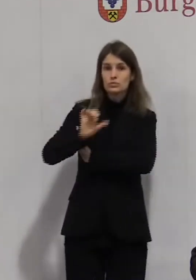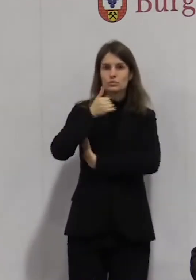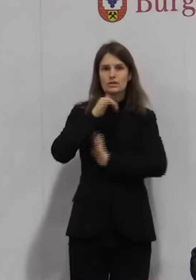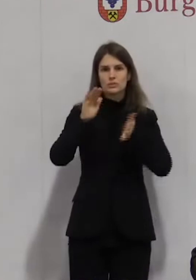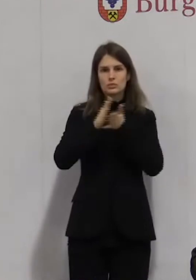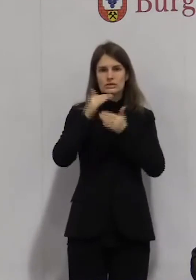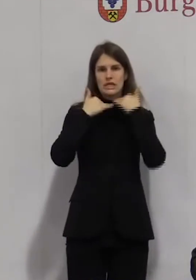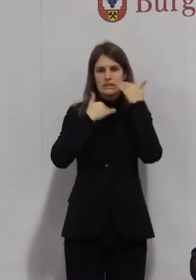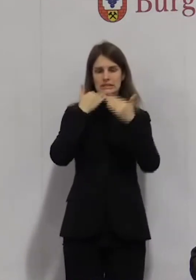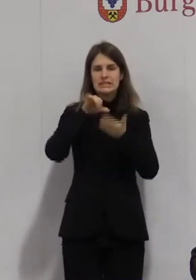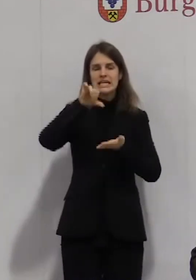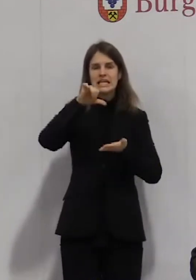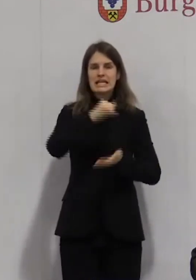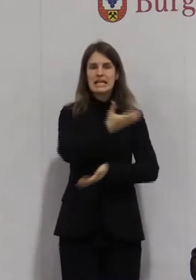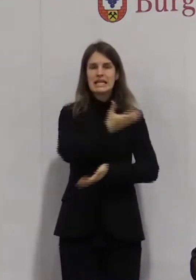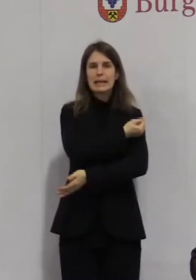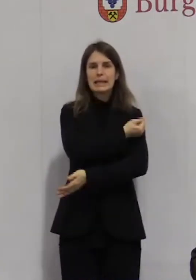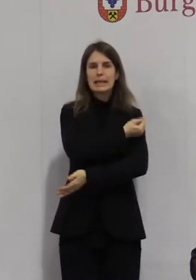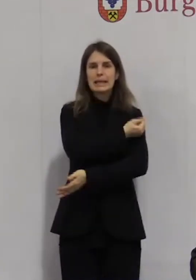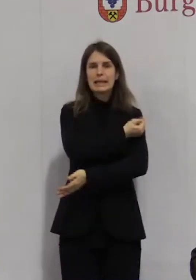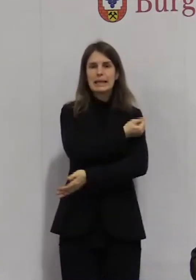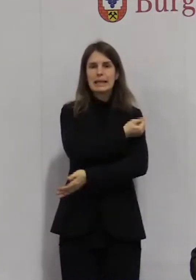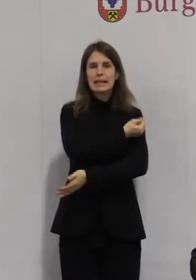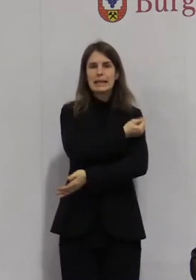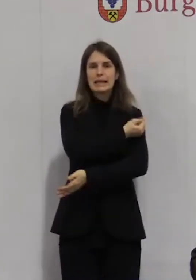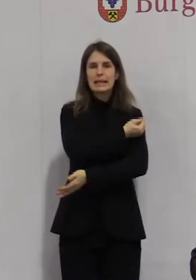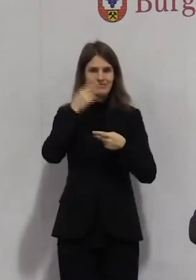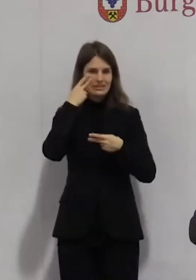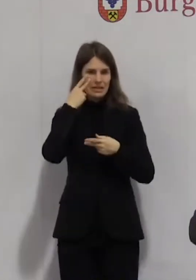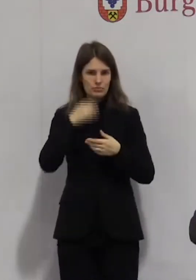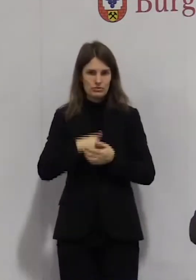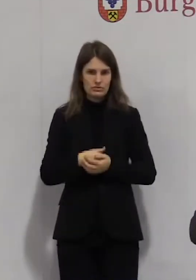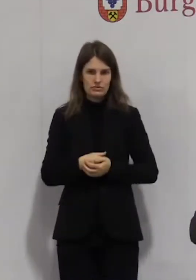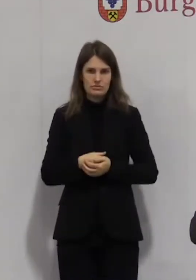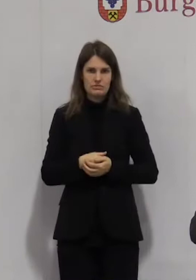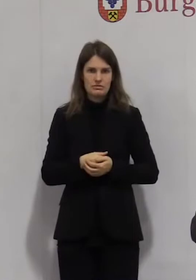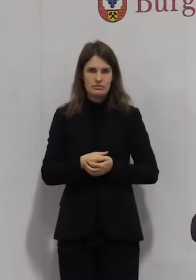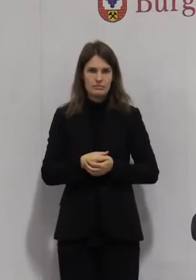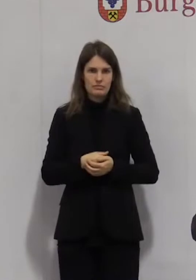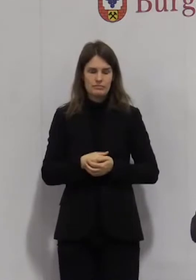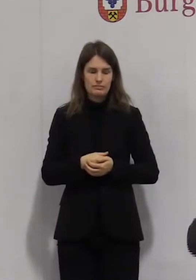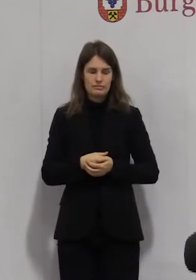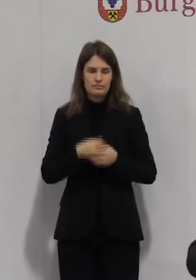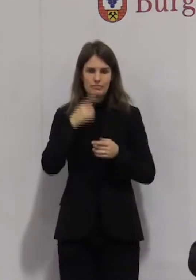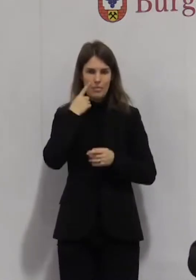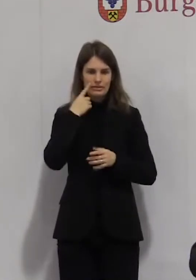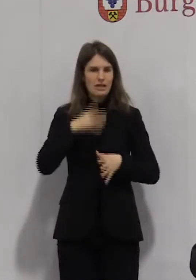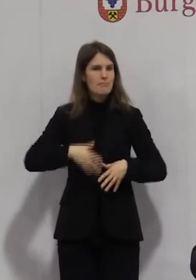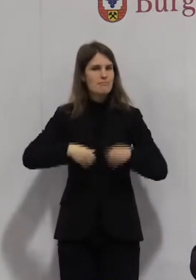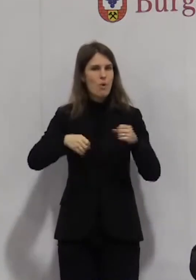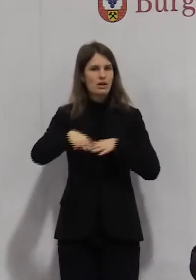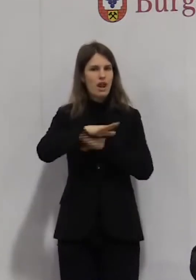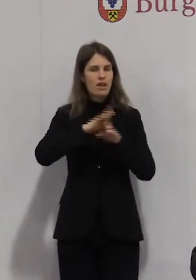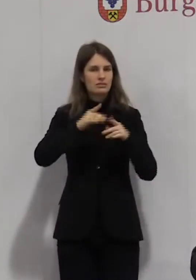Impfzentrum hinweisen, das im Burgenlandkreis derzeit vorbereitet wird und sozusagen in